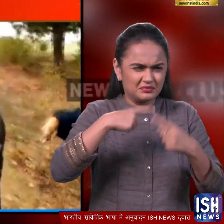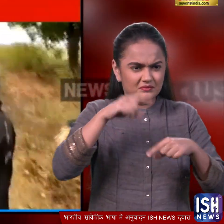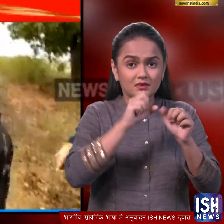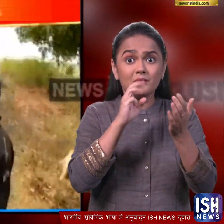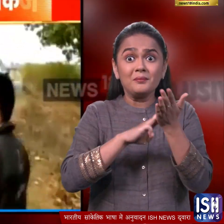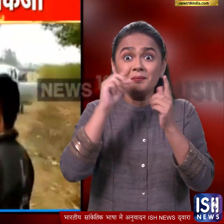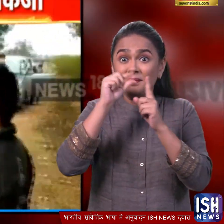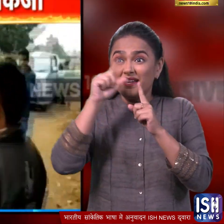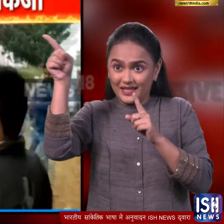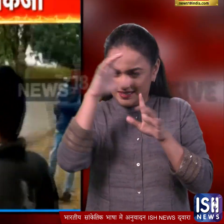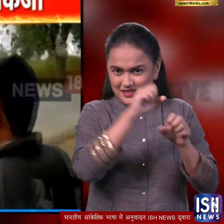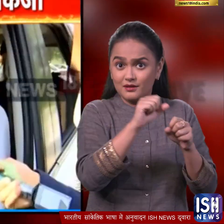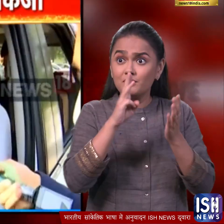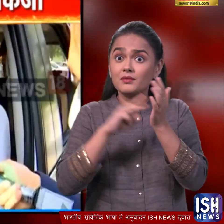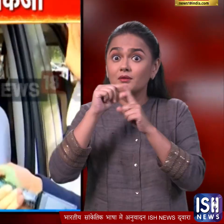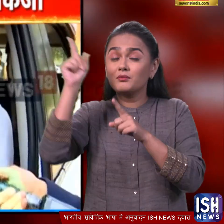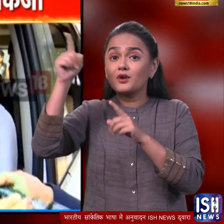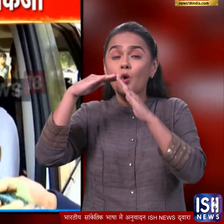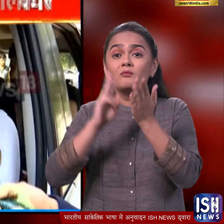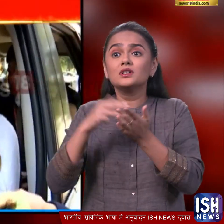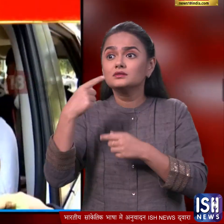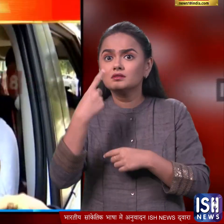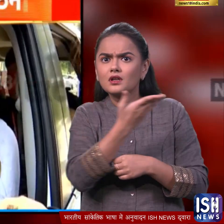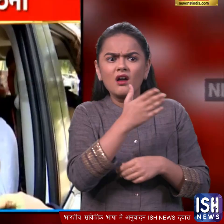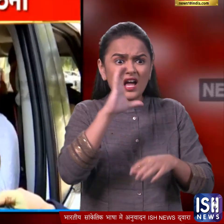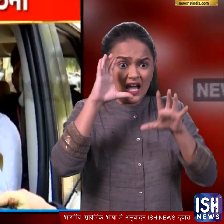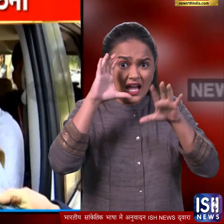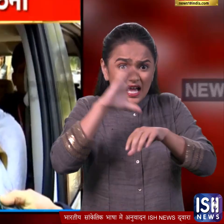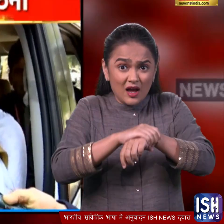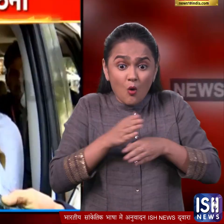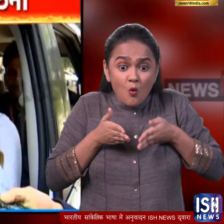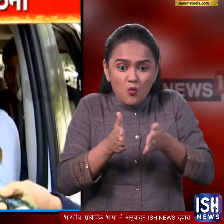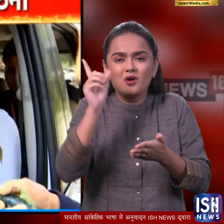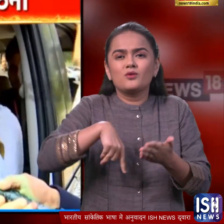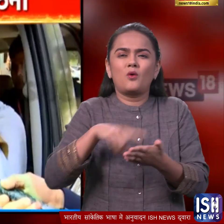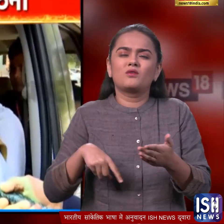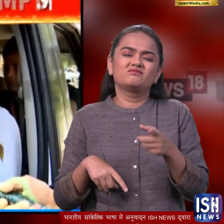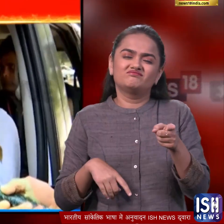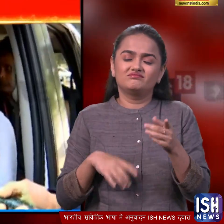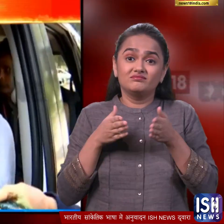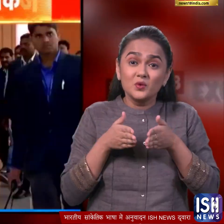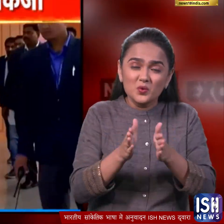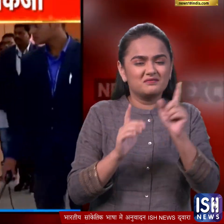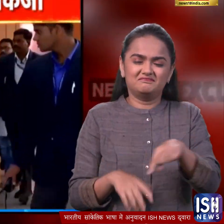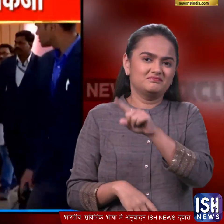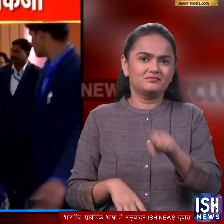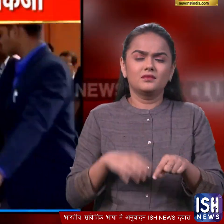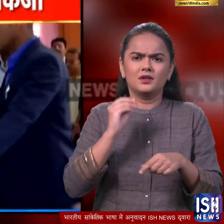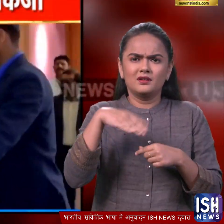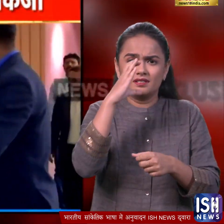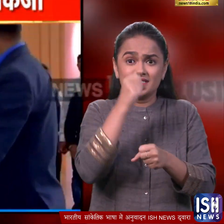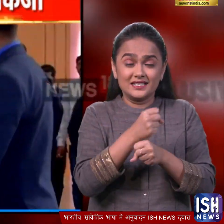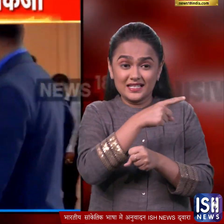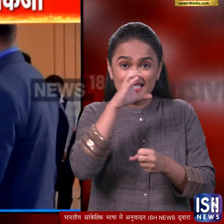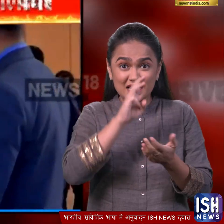पर मध्य प्रदेश के गृह मंत्री ने उंगली उठाई और गिरफ्तारी के तरीके को ही गलत ठहरा दिया। जो तरीका अपनाया वो ठीक नहीं था। जिसके बाद